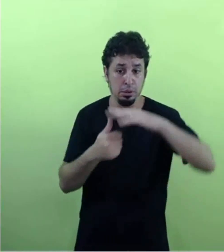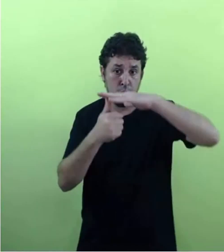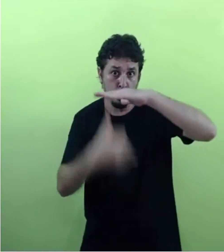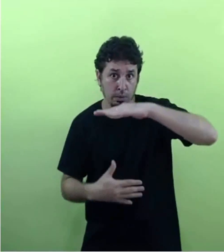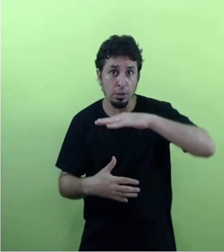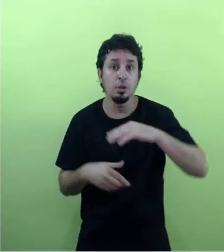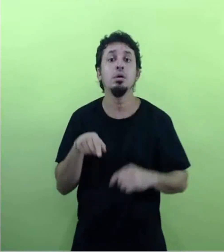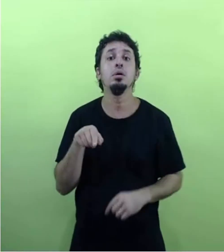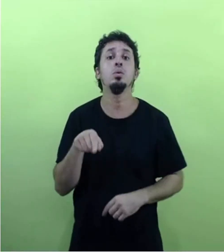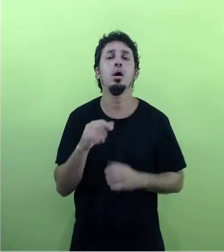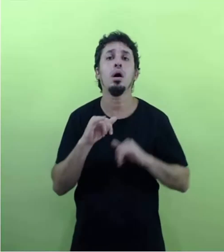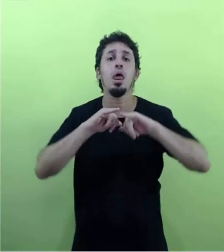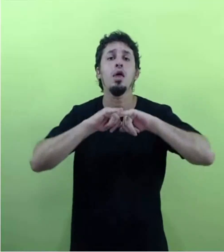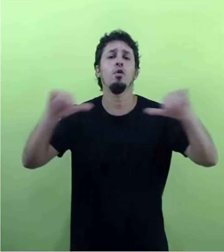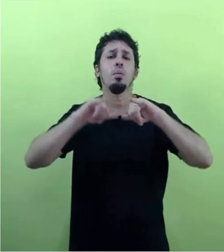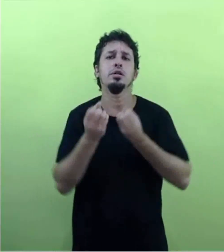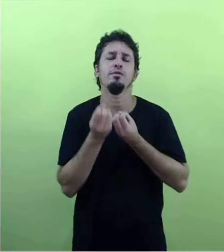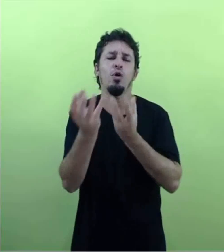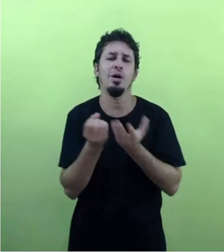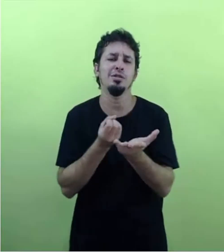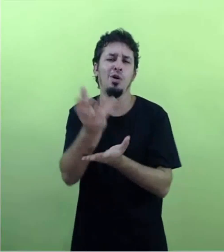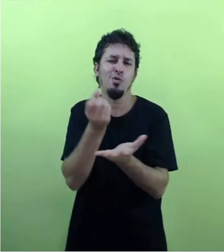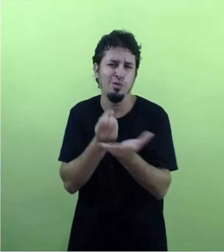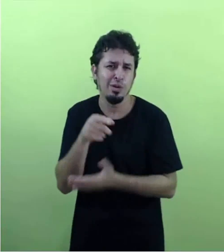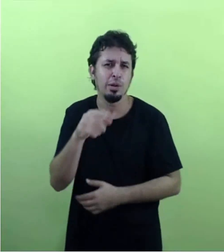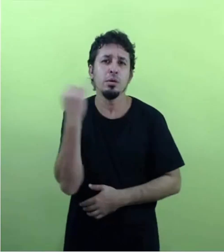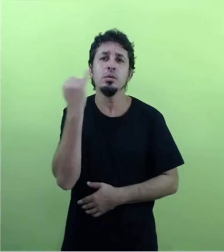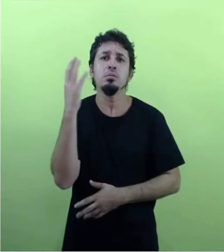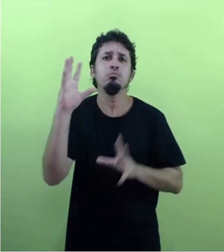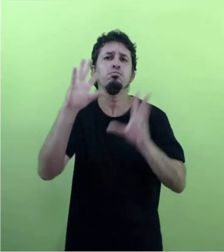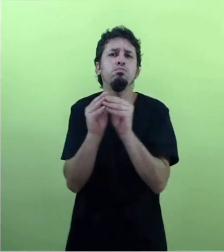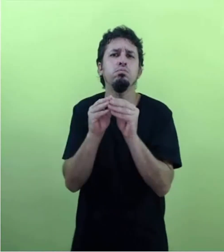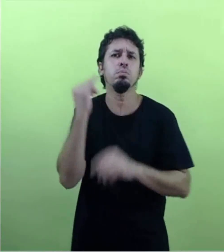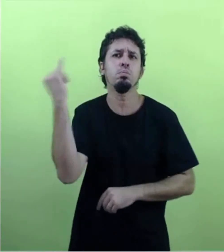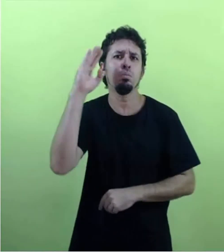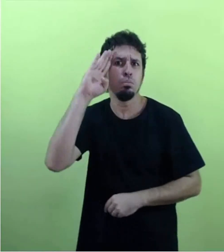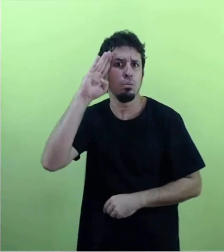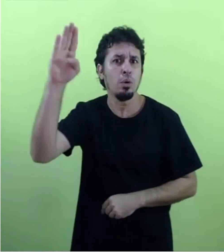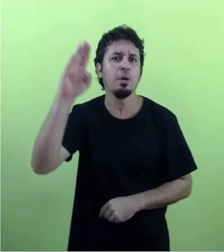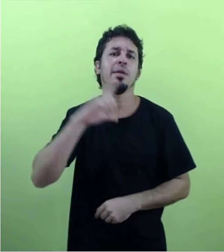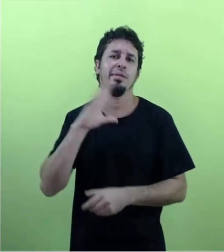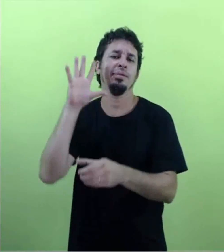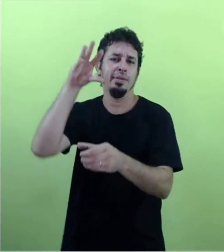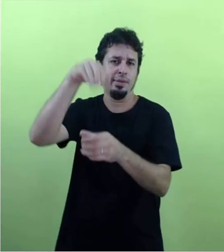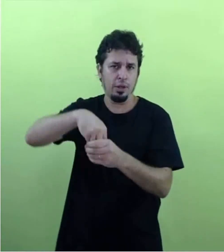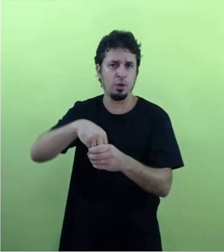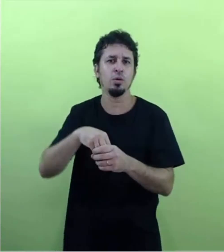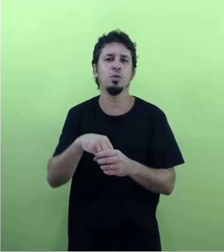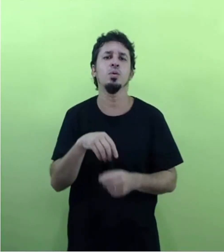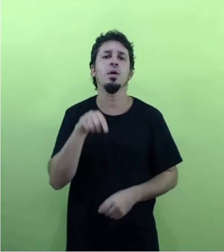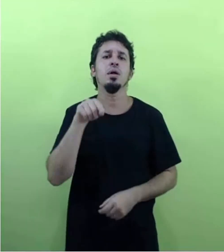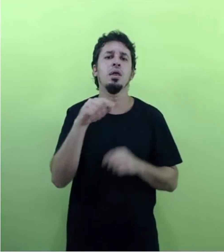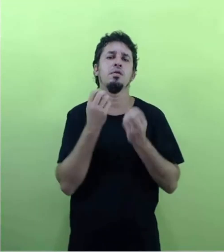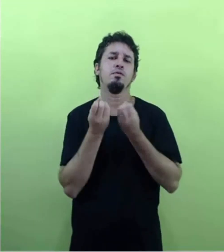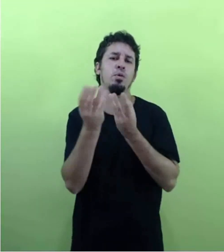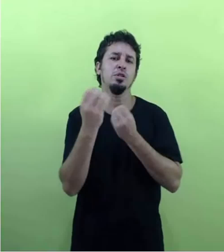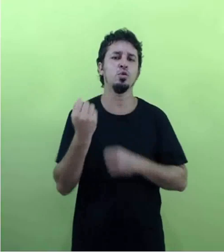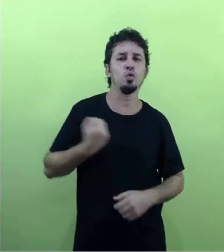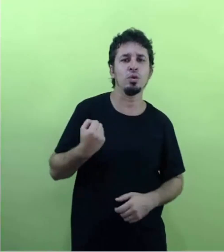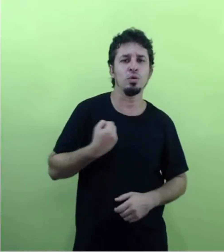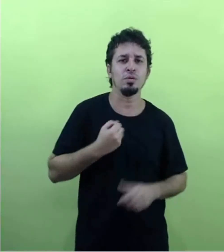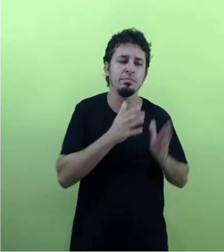informações das notas de rodapé devem aparecer logo após a conclusão, e contém todas as informações